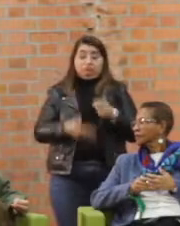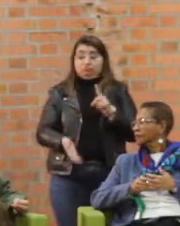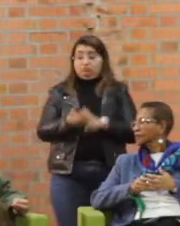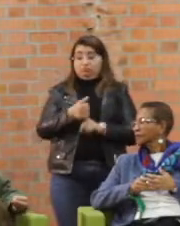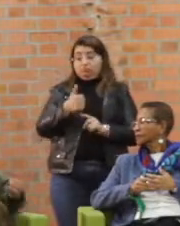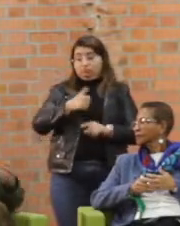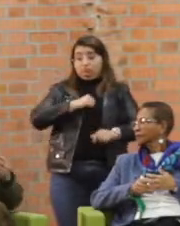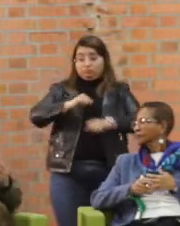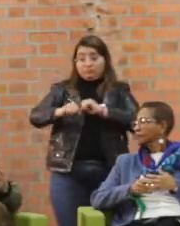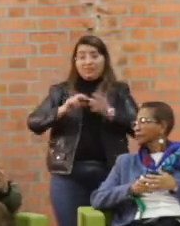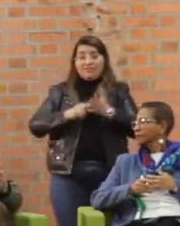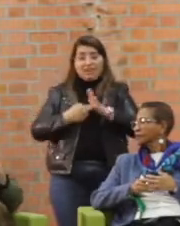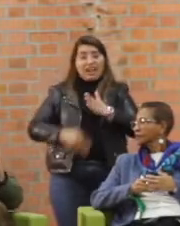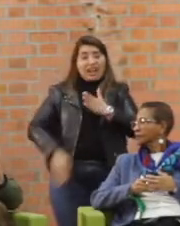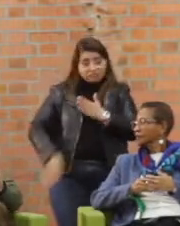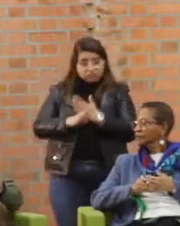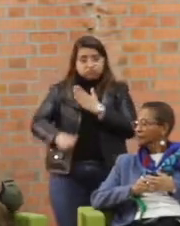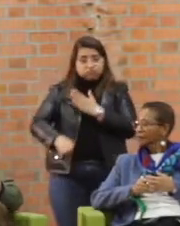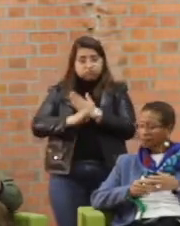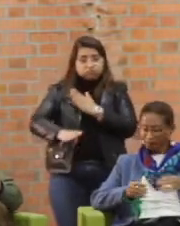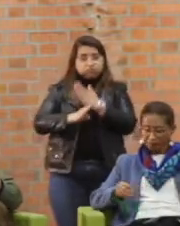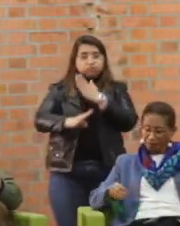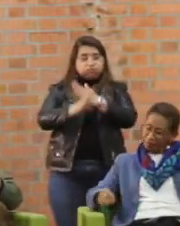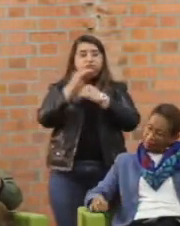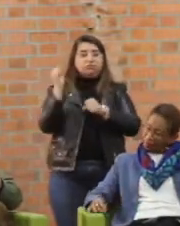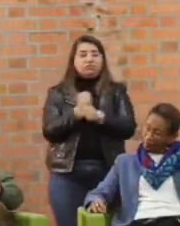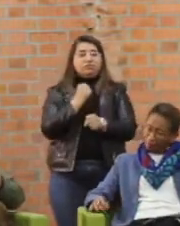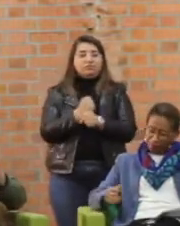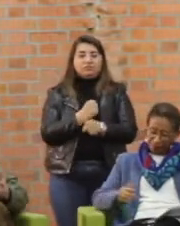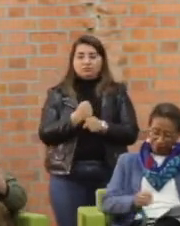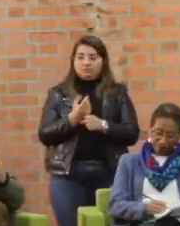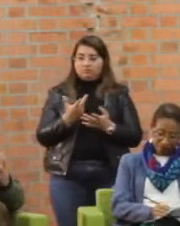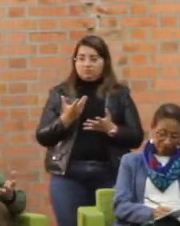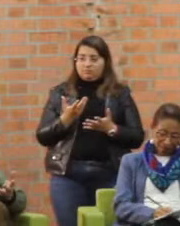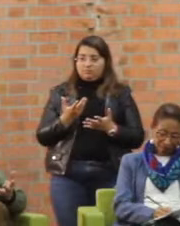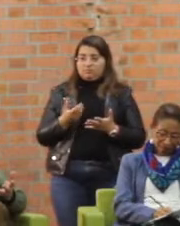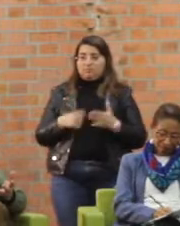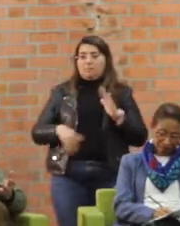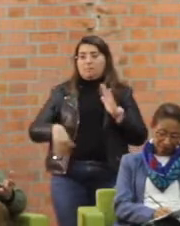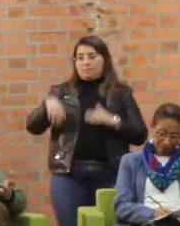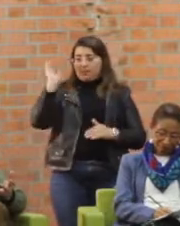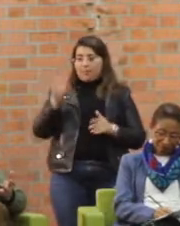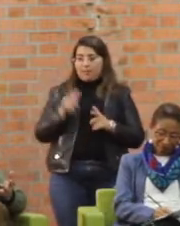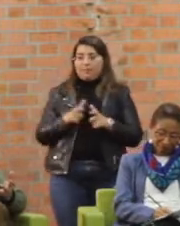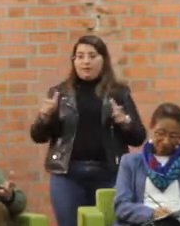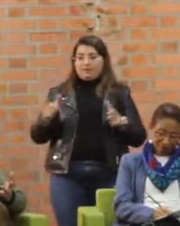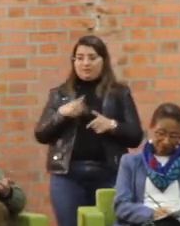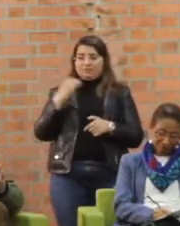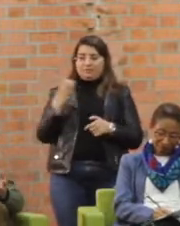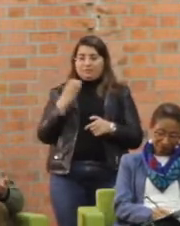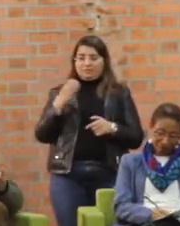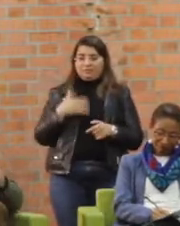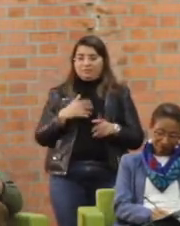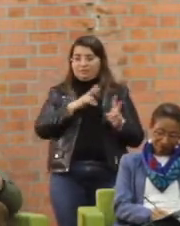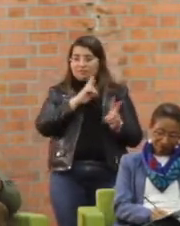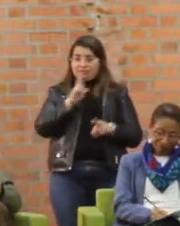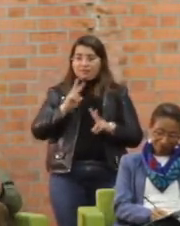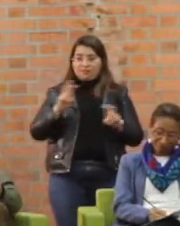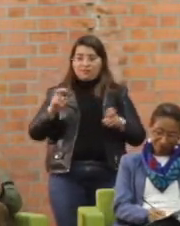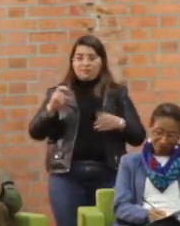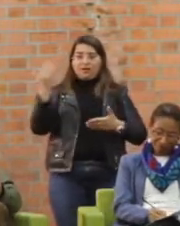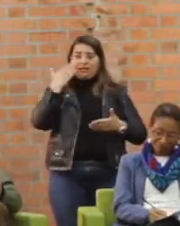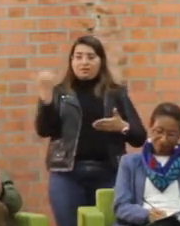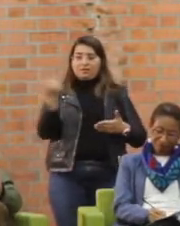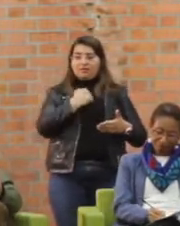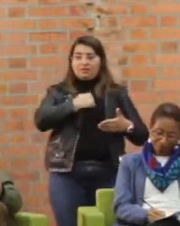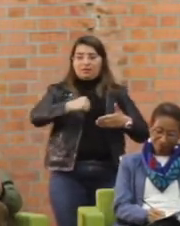de la boda que sería precisamente ganarse a las mayorías en Colombia en el tema del derecho de las